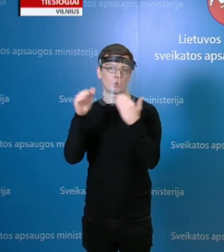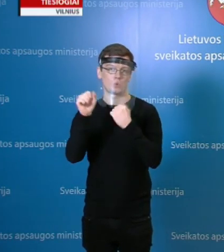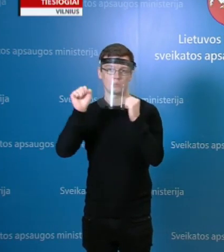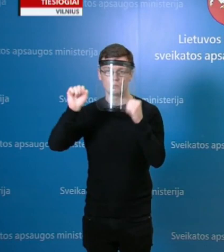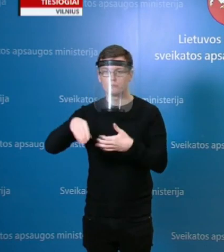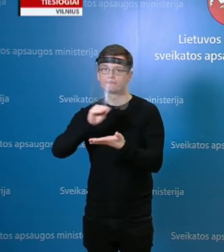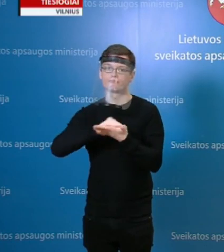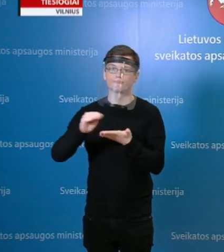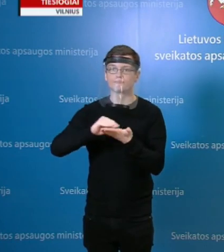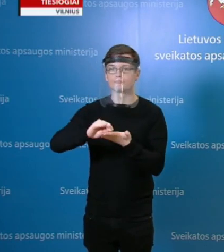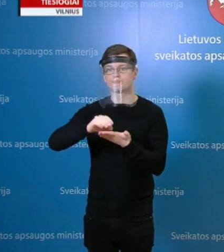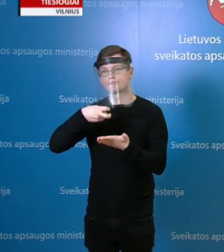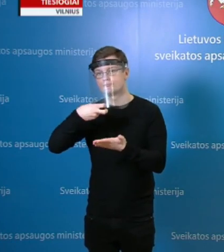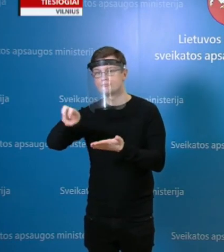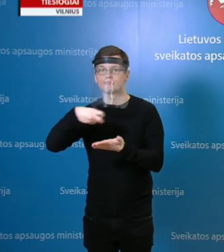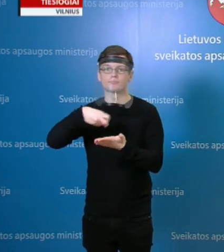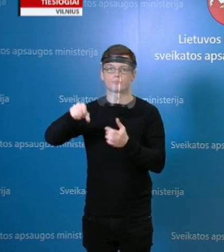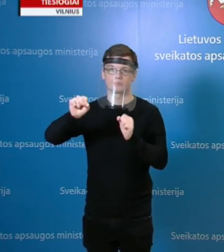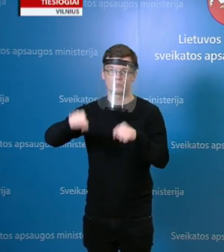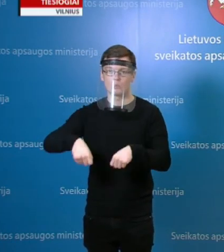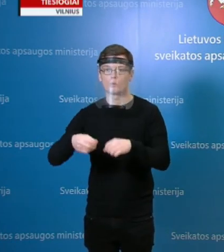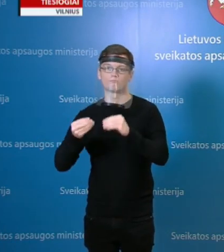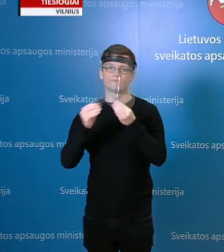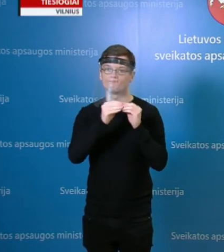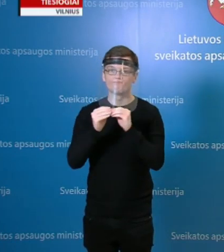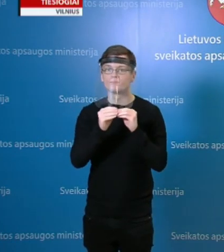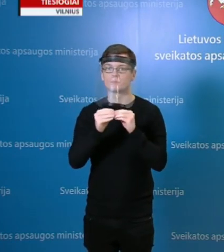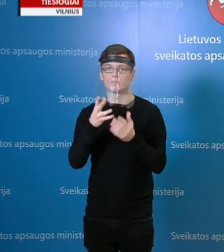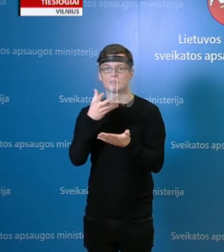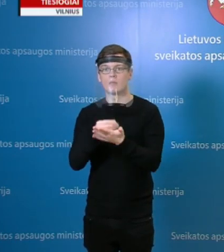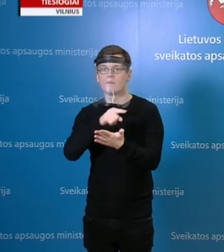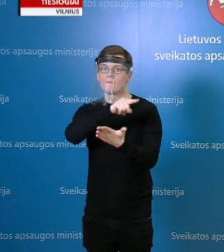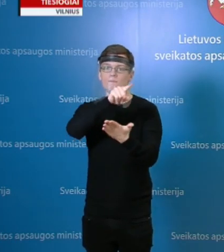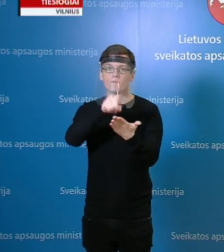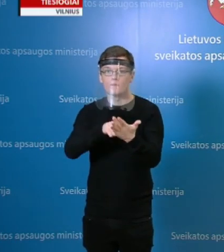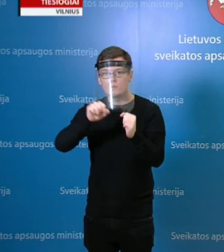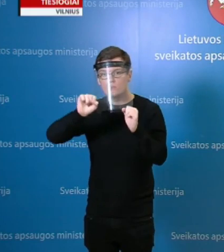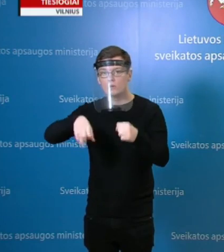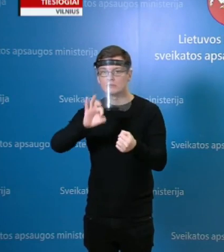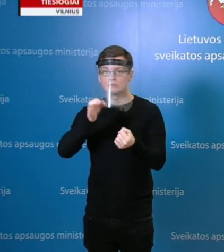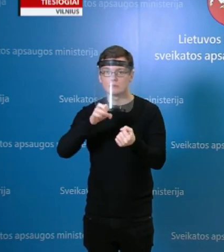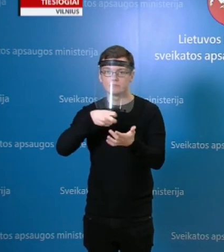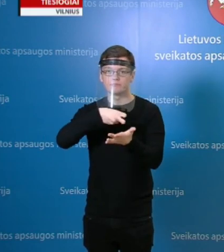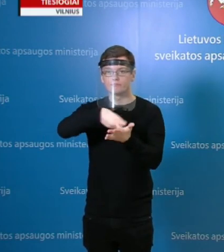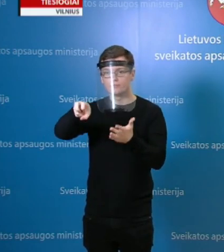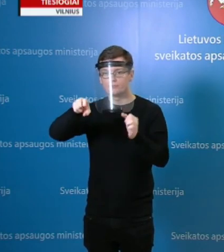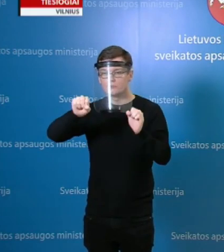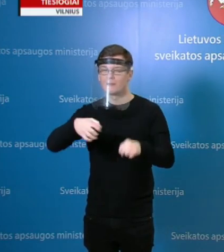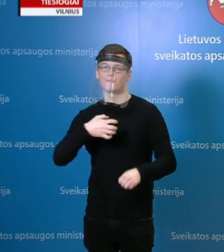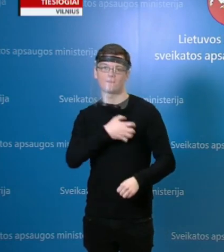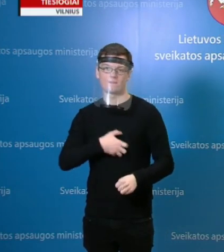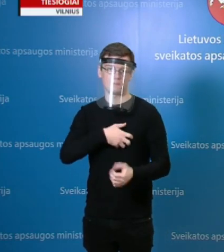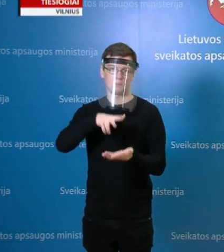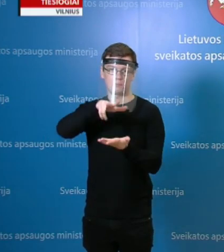ir tas susirašinėjimas, galimybė pasitarti, parašant savo klausimą, užduodant jį žinutę, taip pat yra labai